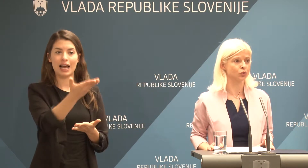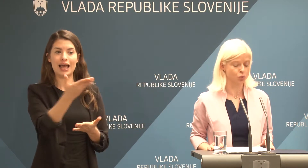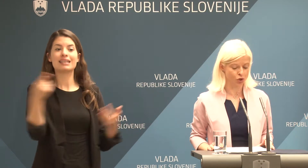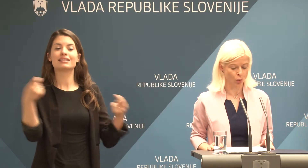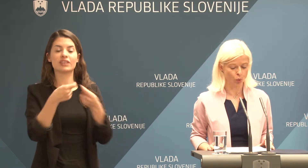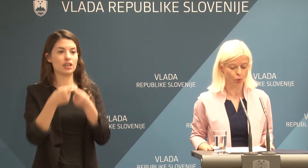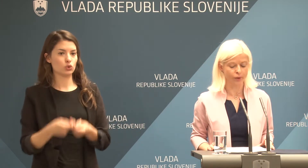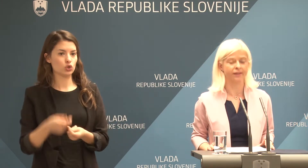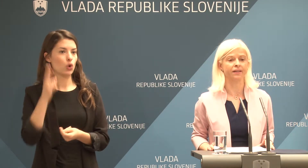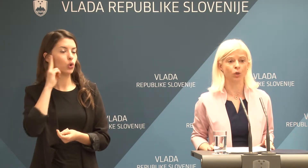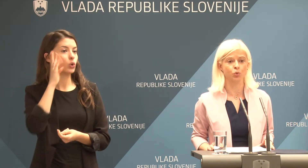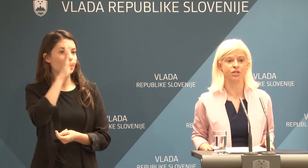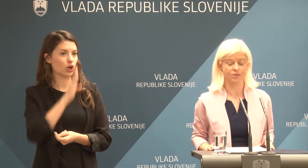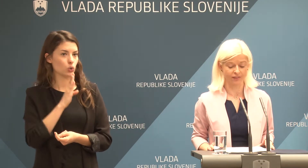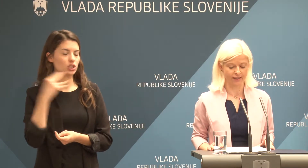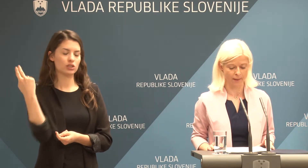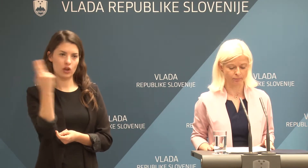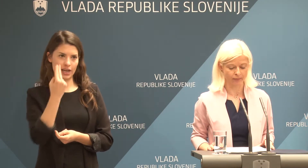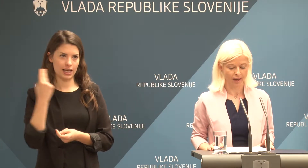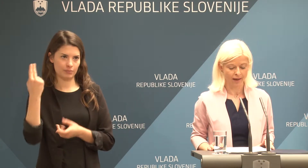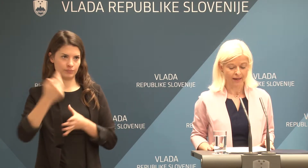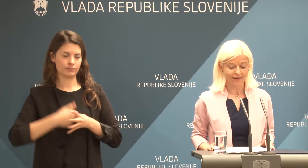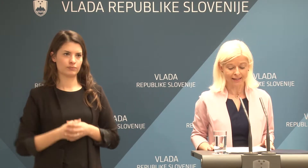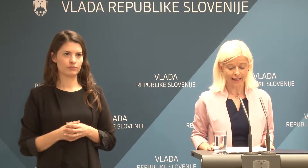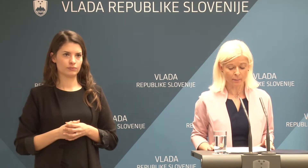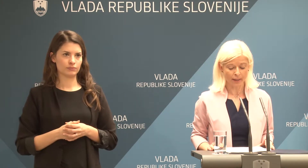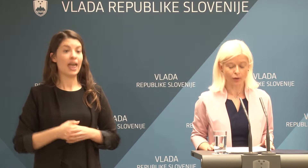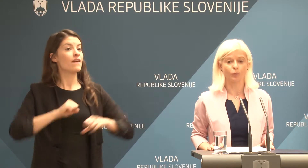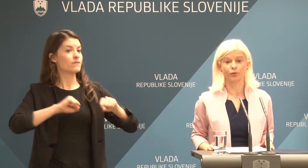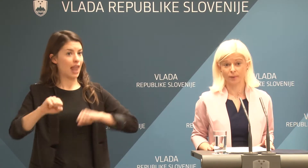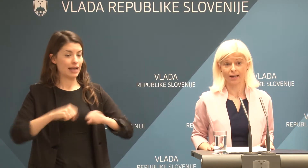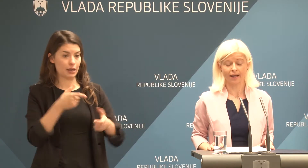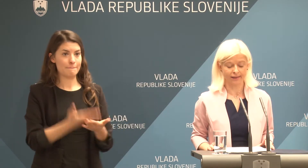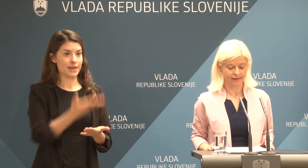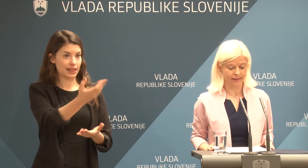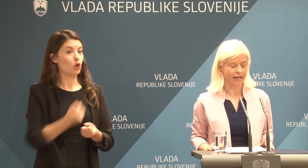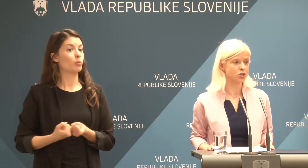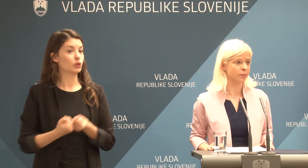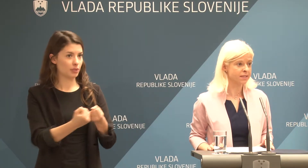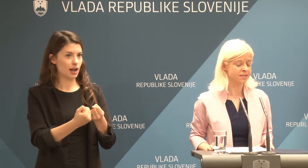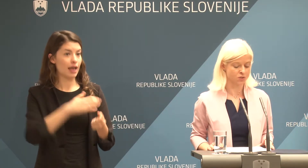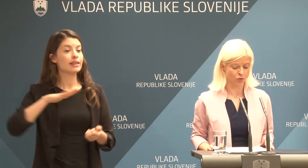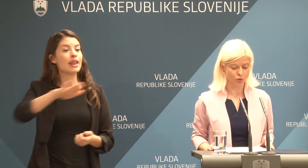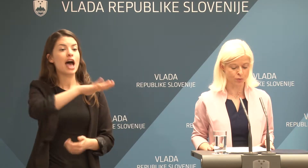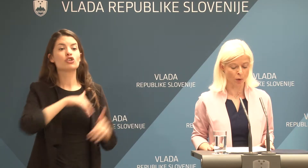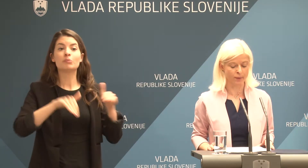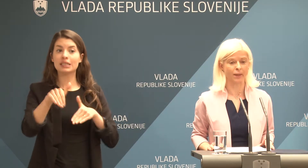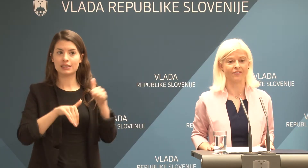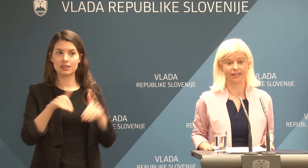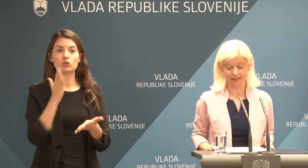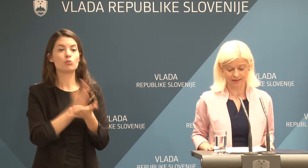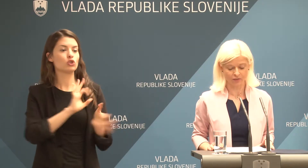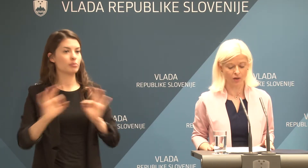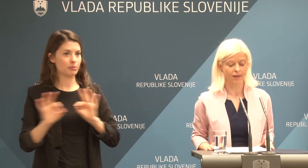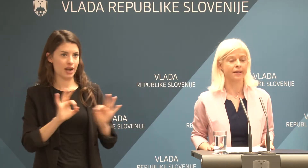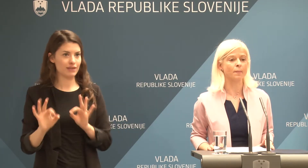Zveza društev gluhih in naglušnih Slovenije. Vlada je predlog podprla in na našem ministrstvu smo